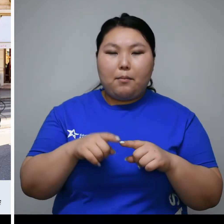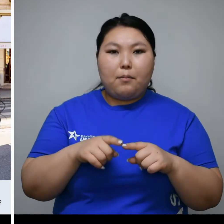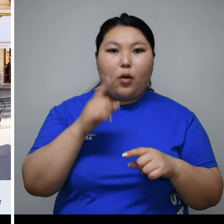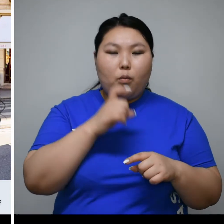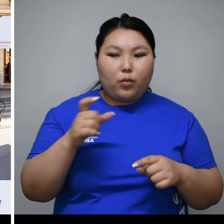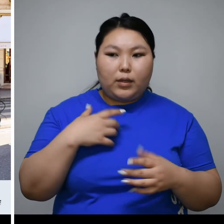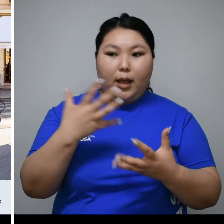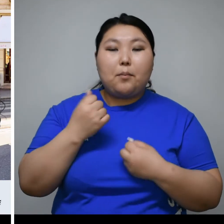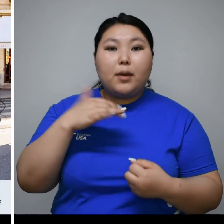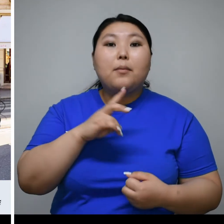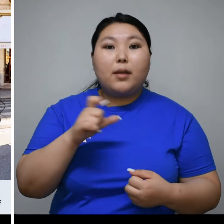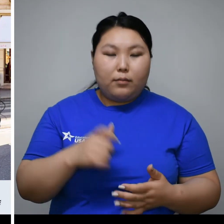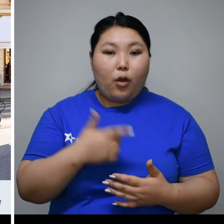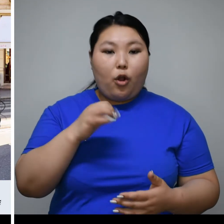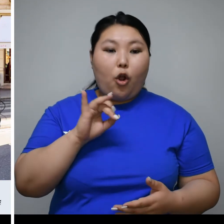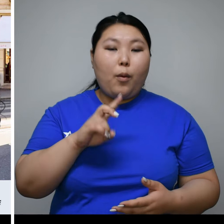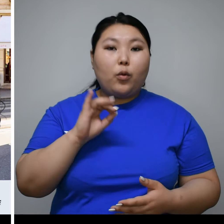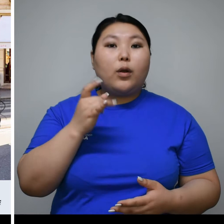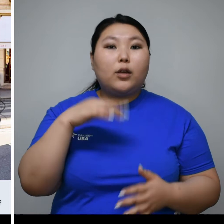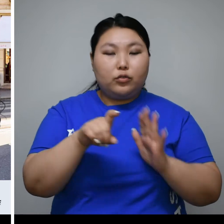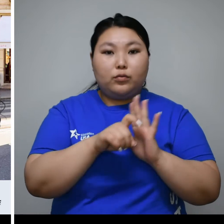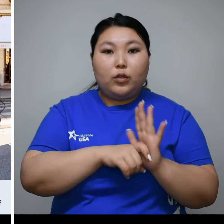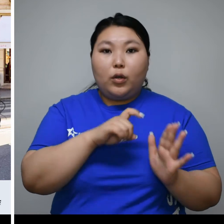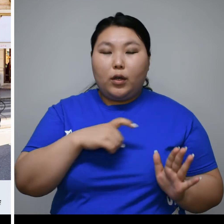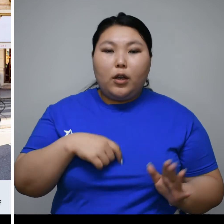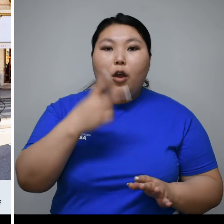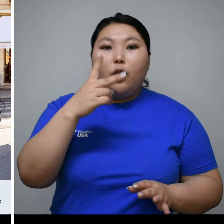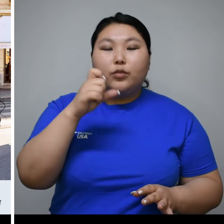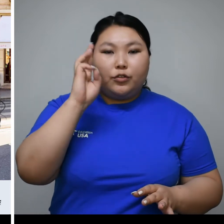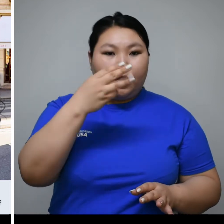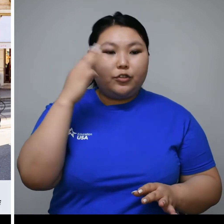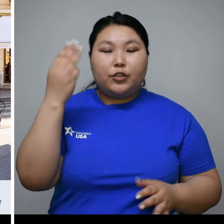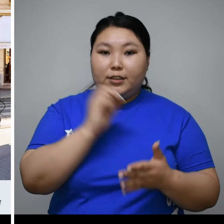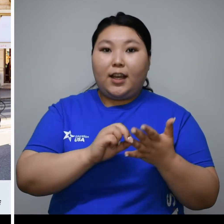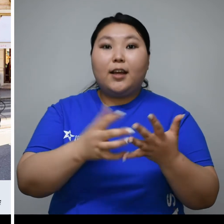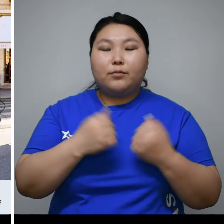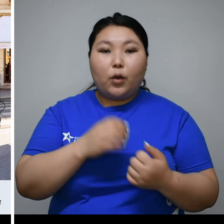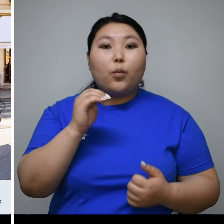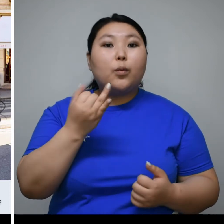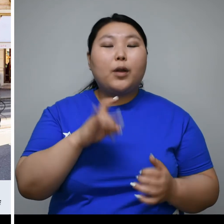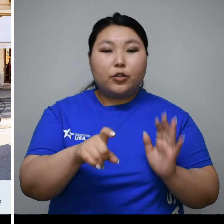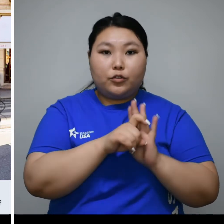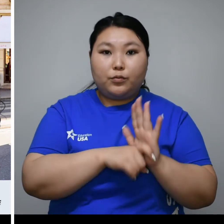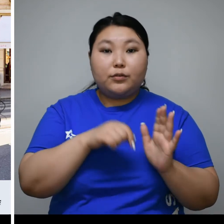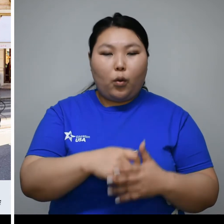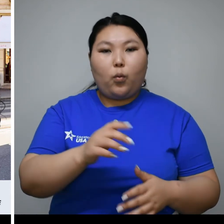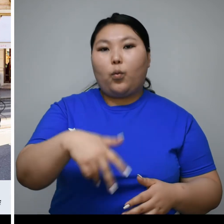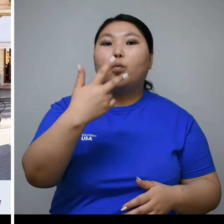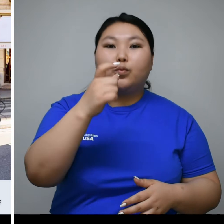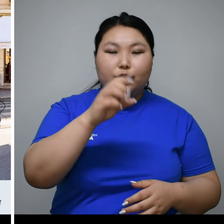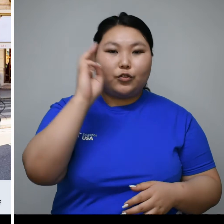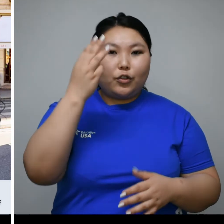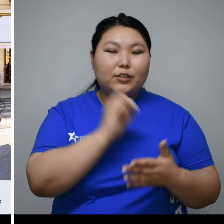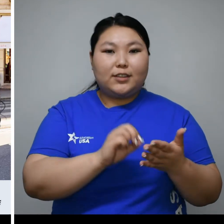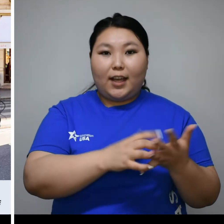ямар хүмүүсээс авч ирсэн бэ? За, Global Youth хөтөлбөрийн хувьд бол 2 хүнээс тодорхой зэгтэл авдаг бол Fulbright хөтөлбөрийн хувьд бол